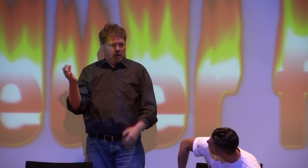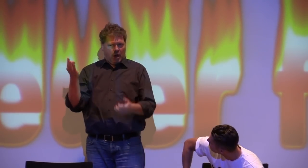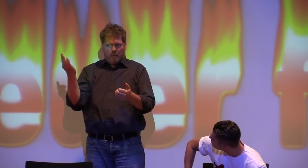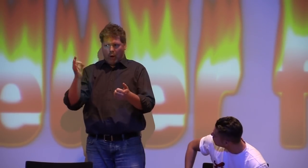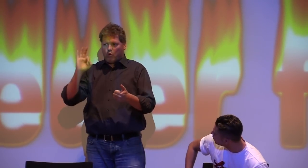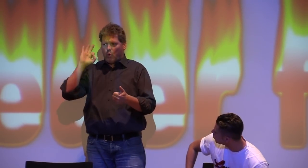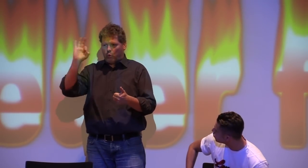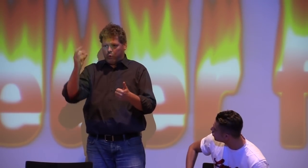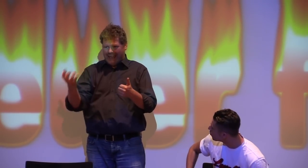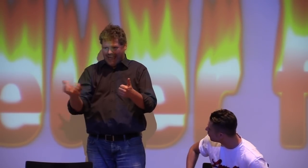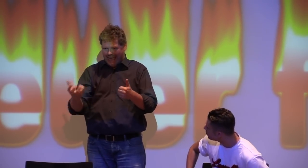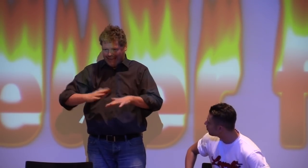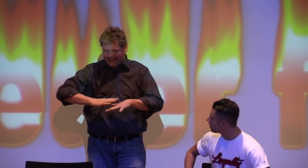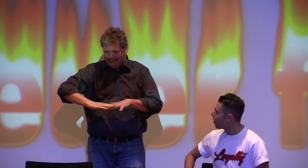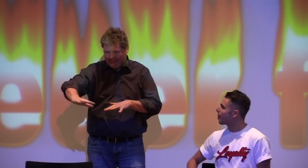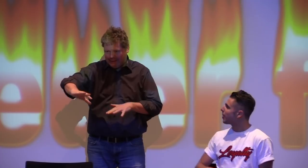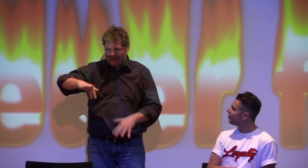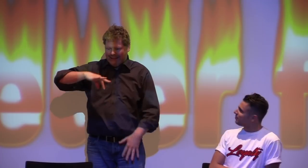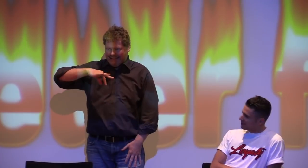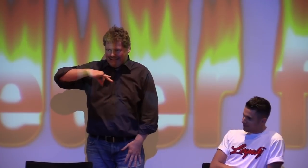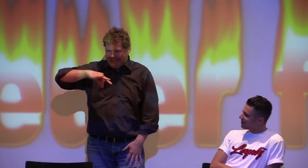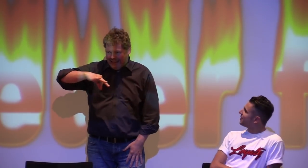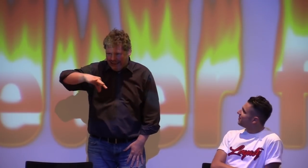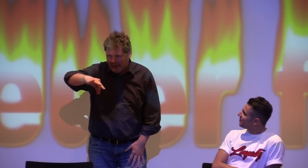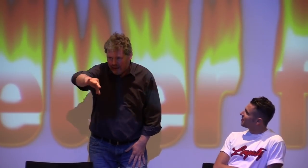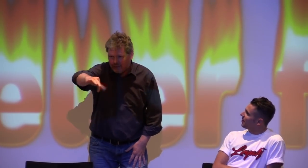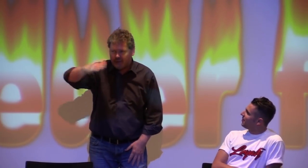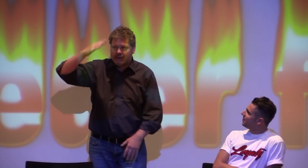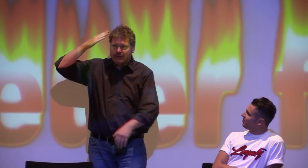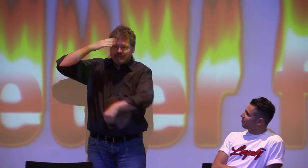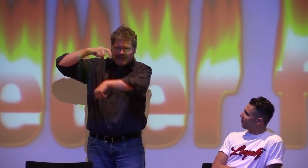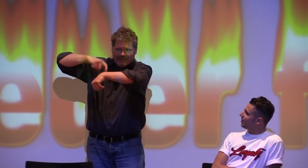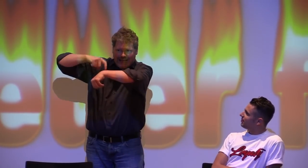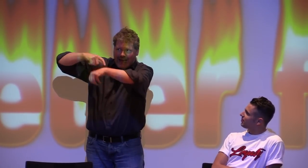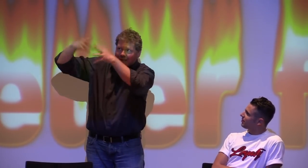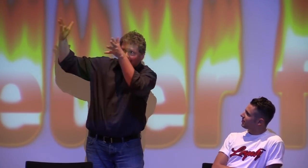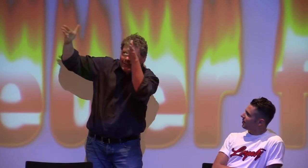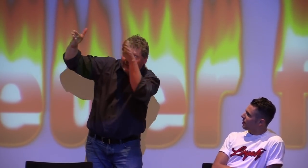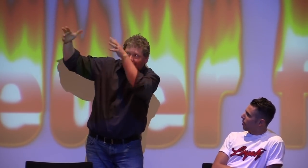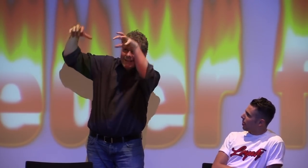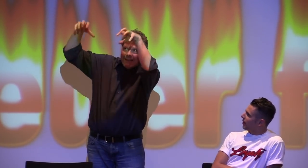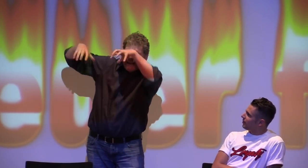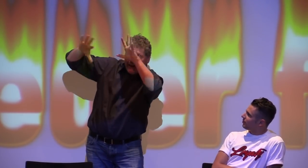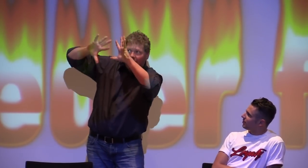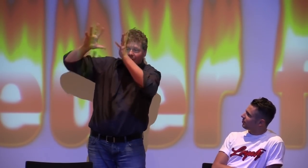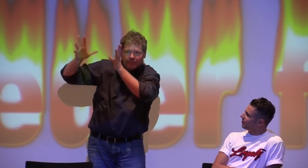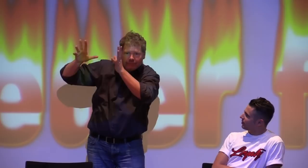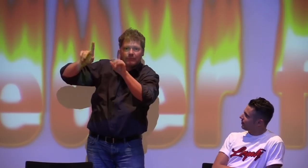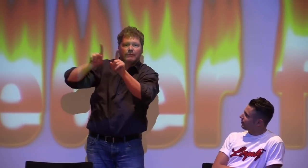Mal eine Frage: Was braucht ein Landwirt, um erfolgreich zu sein? Er braucht guten Boden, er